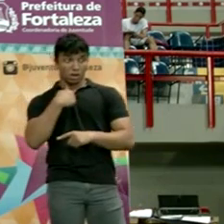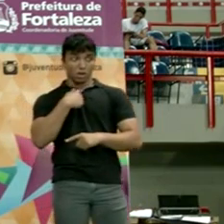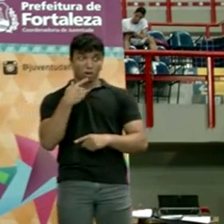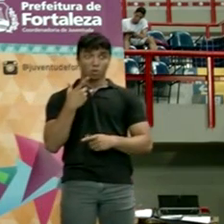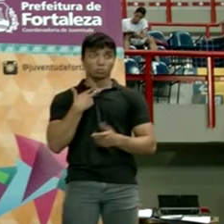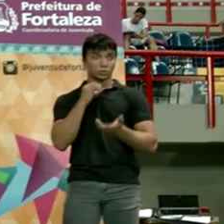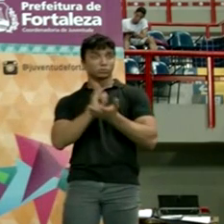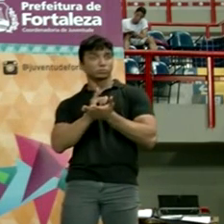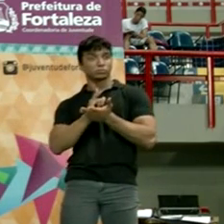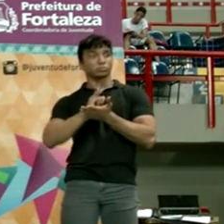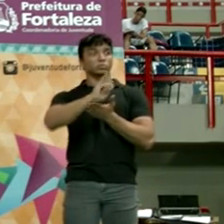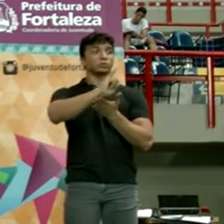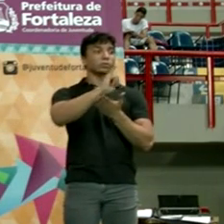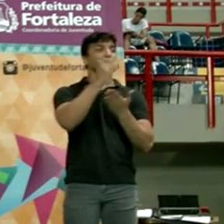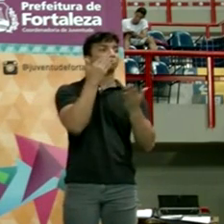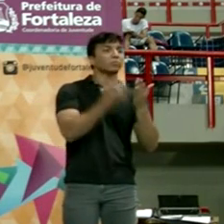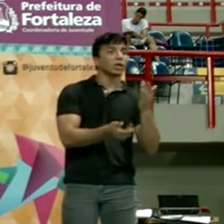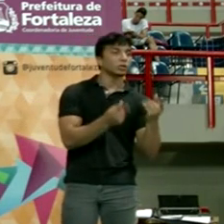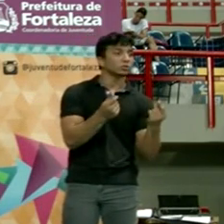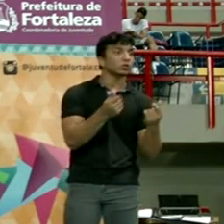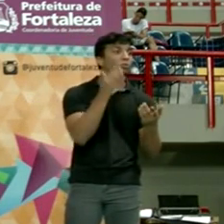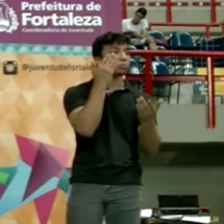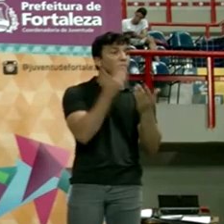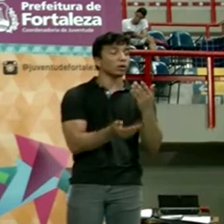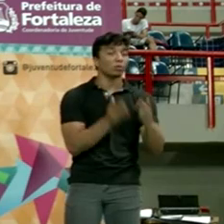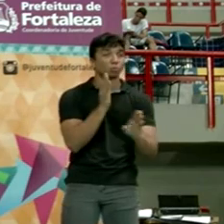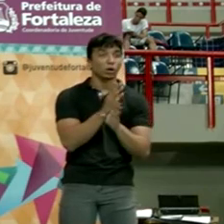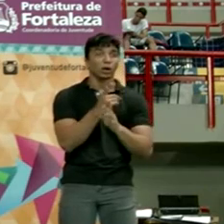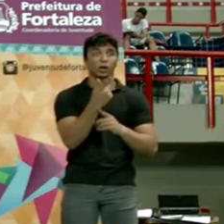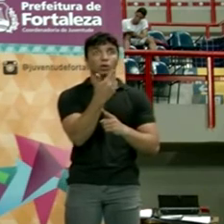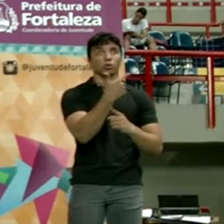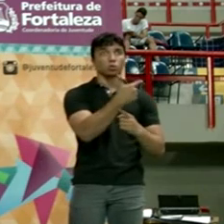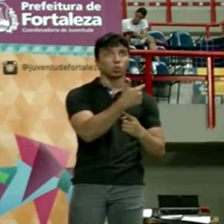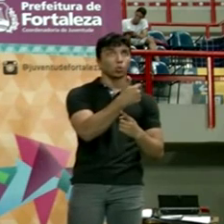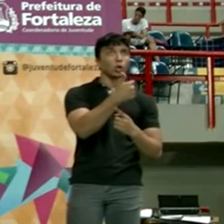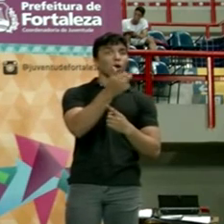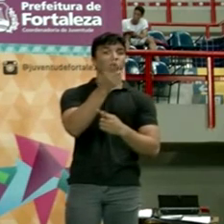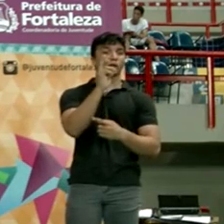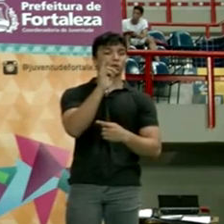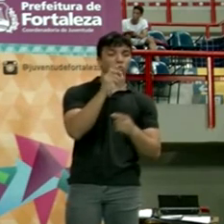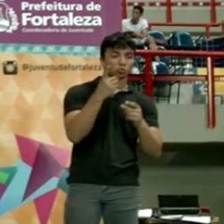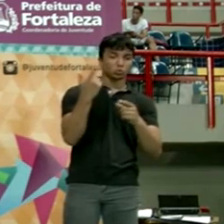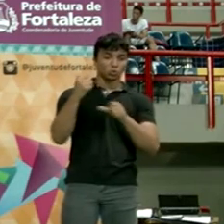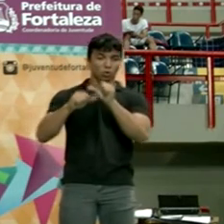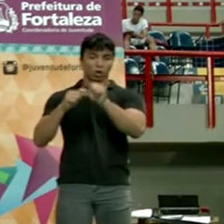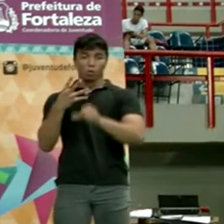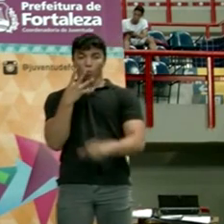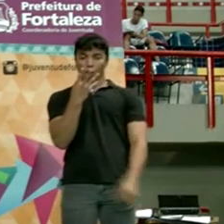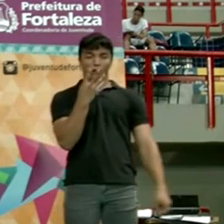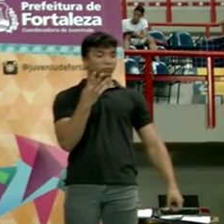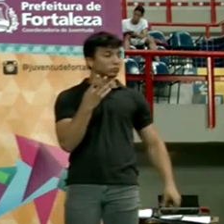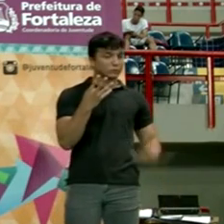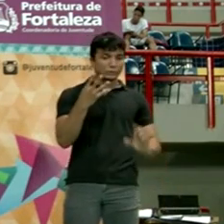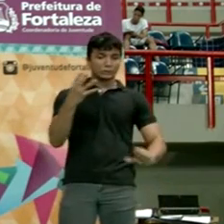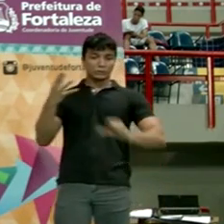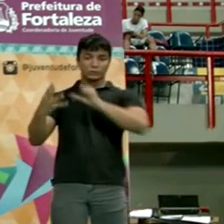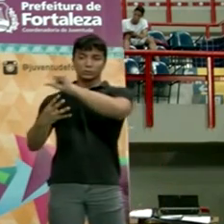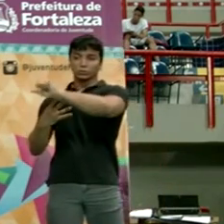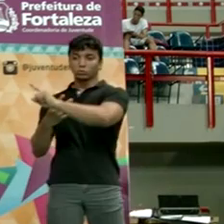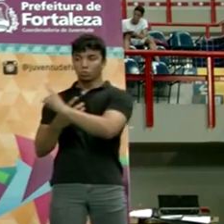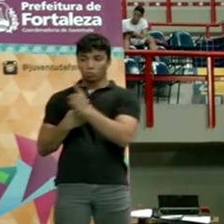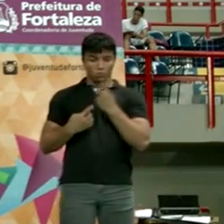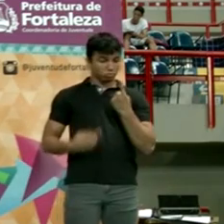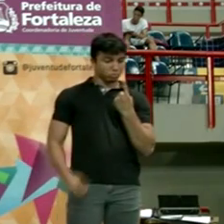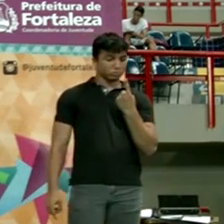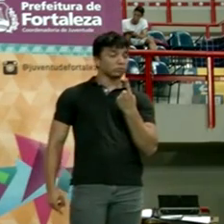como importador vou perder dinheiro, não vou? Porque eu vou pegar em vez de R$2 e trocar por $1, eu vou pegar R$4